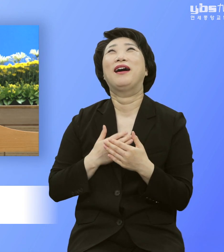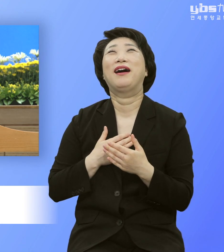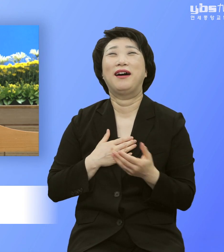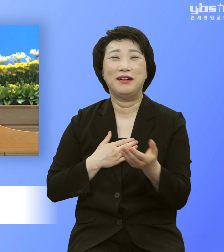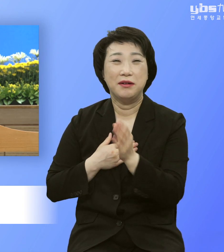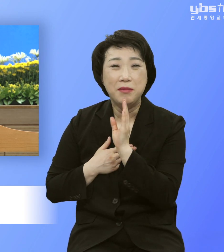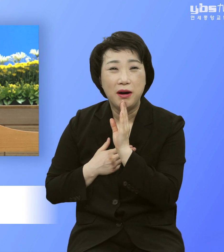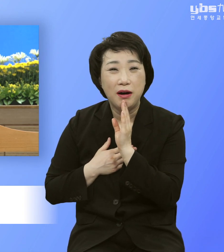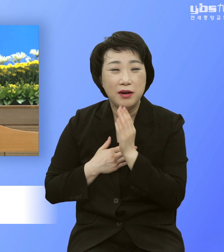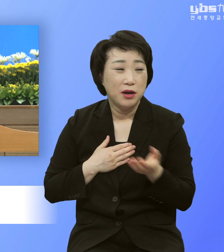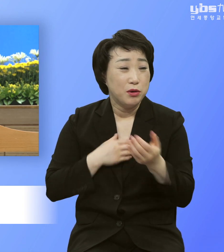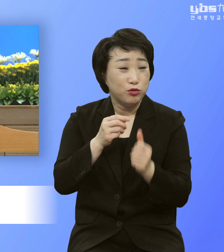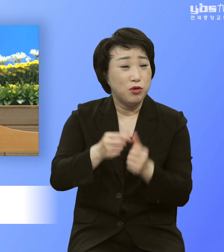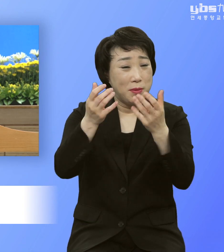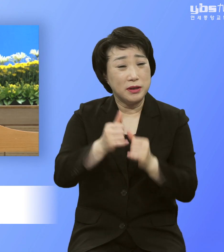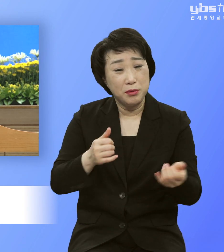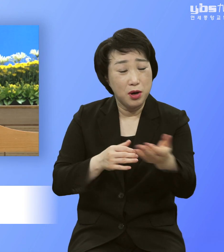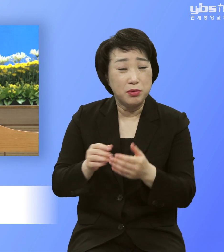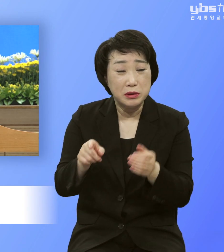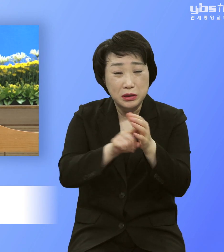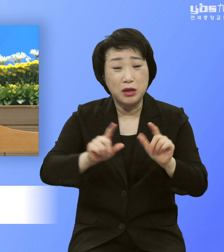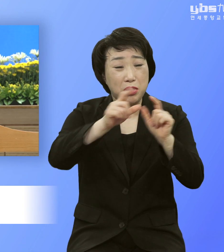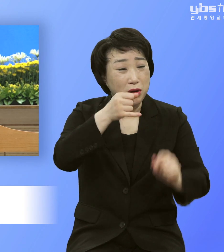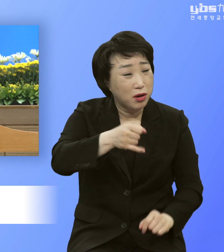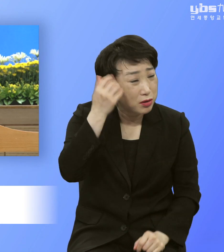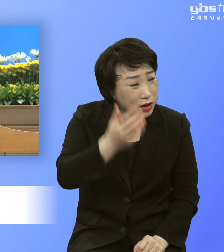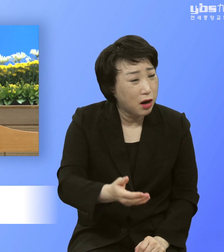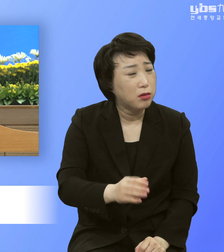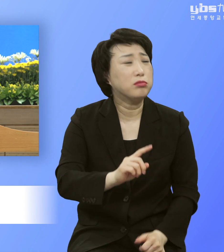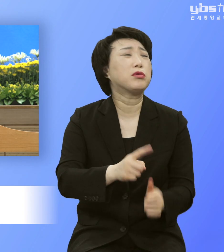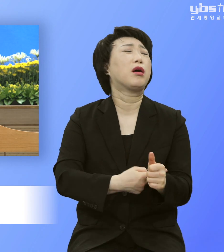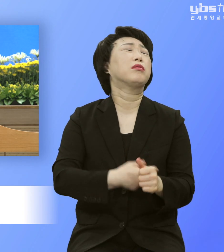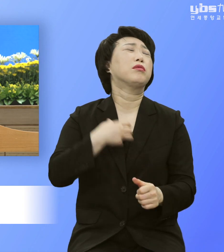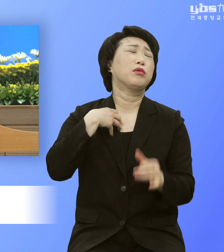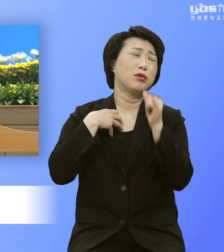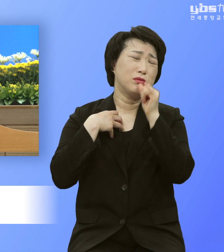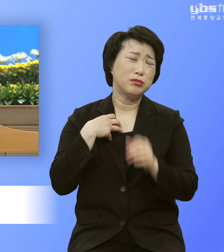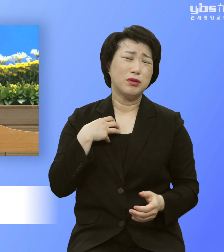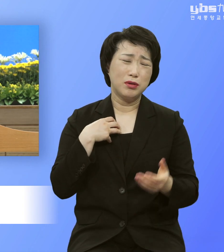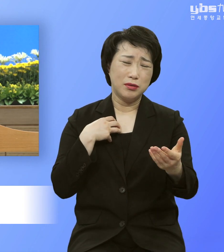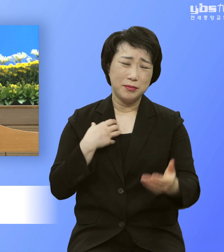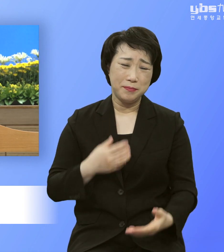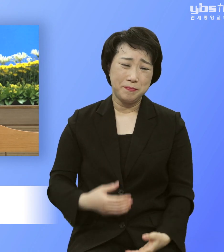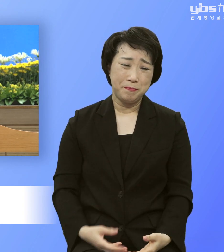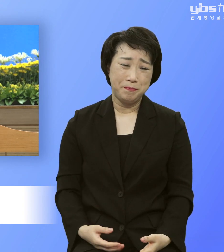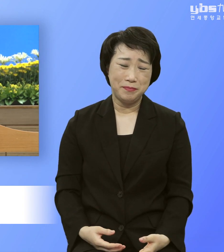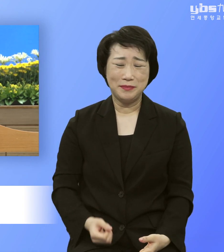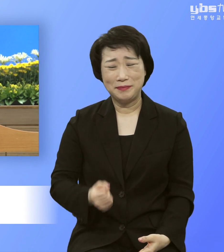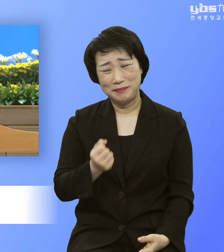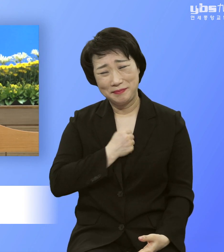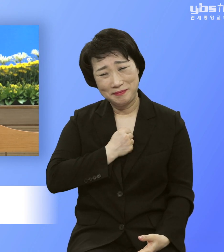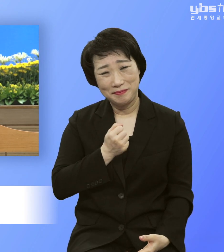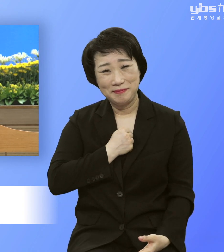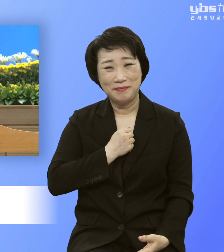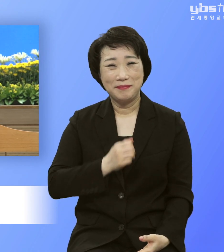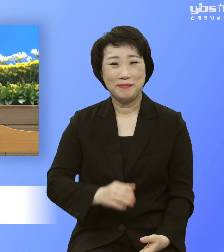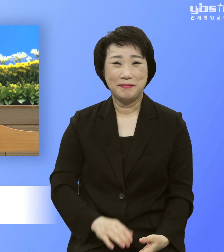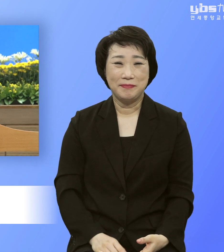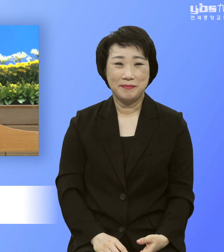근데 그것도 뭐래요? 구원받은 자가 당연히 해야 될 일이 안 되느냐 그 말이에요. 힘이 답답하잖아.